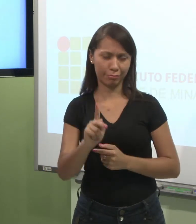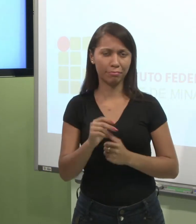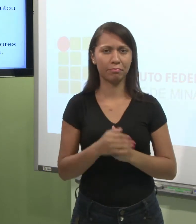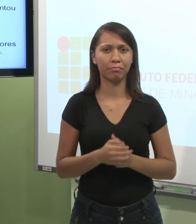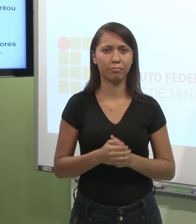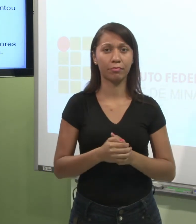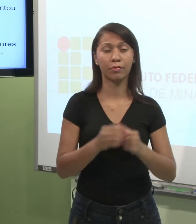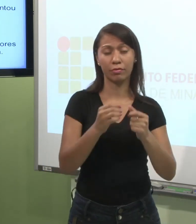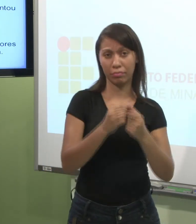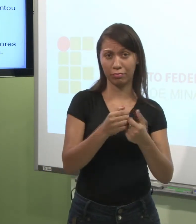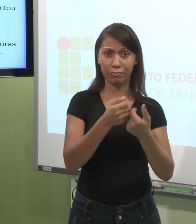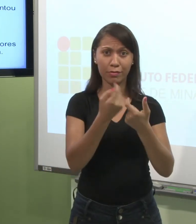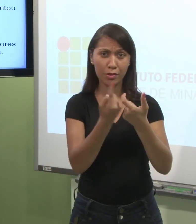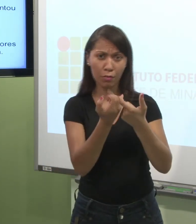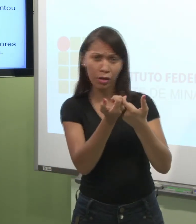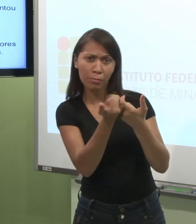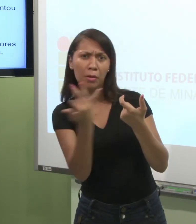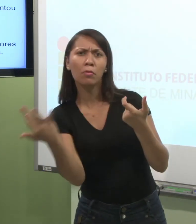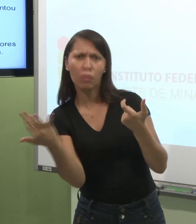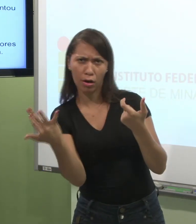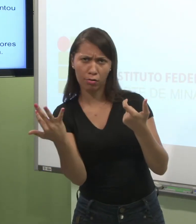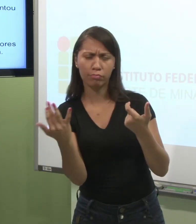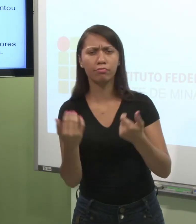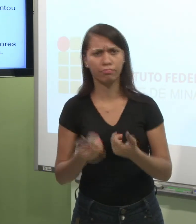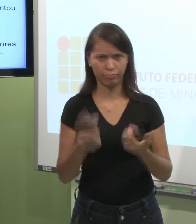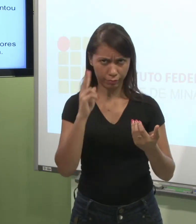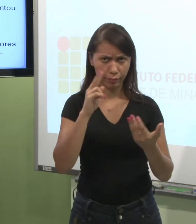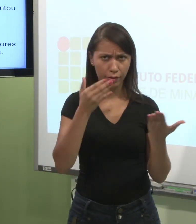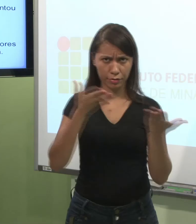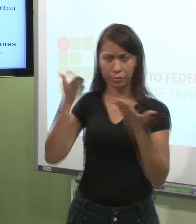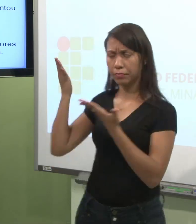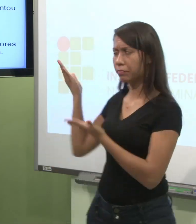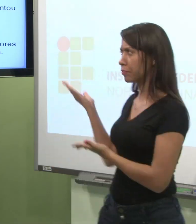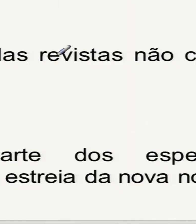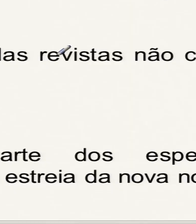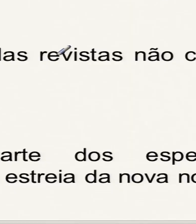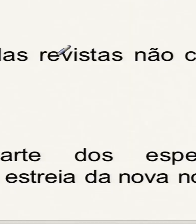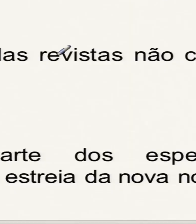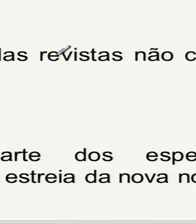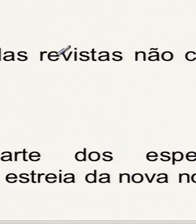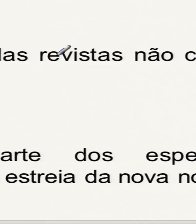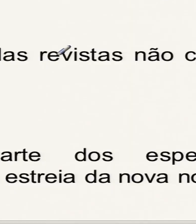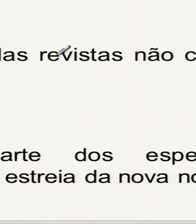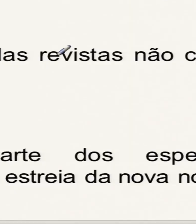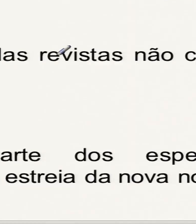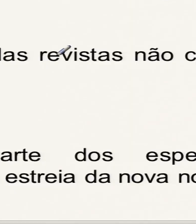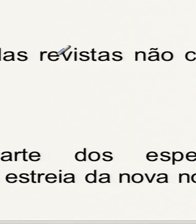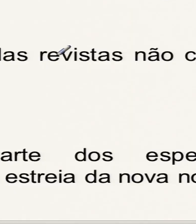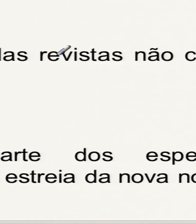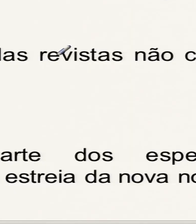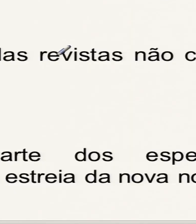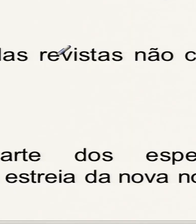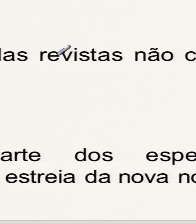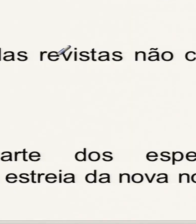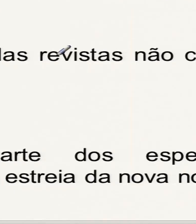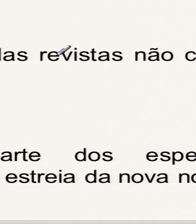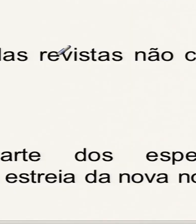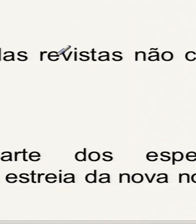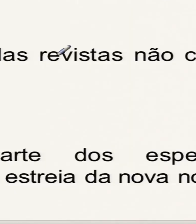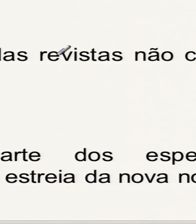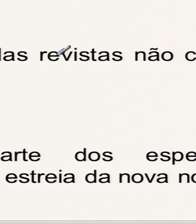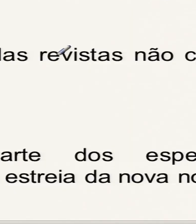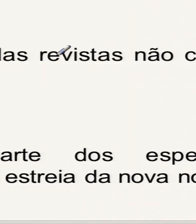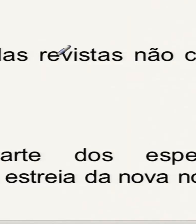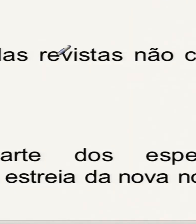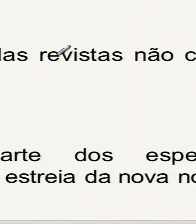Vejam. Com as expressões partitivas, a concordância pode ficar no singular ou no plural. A maioria das revistas